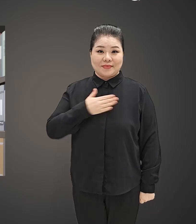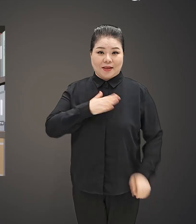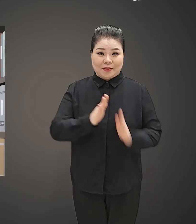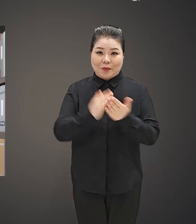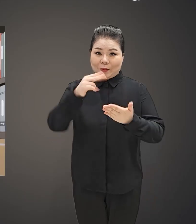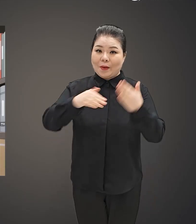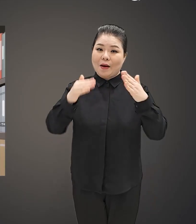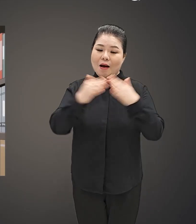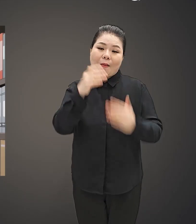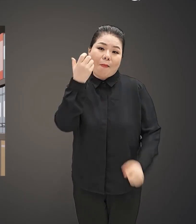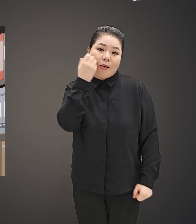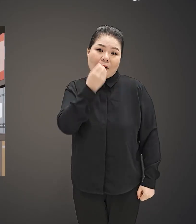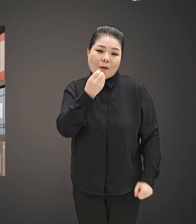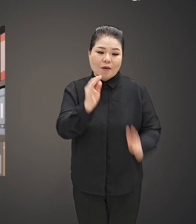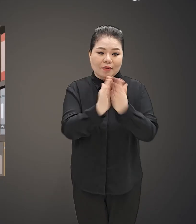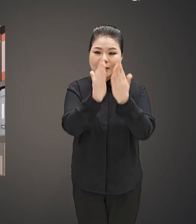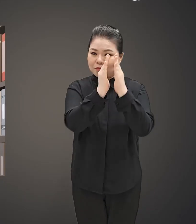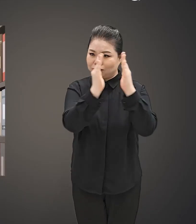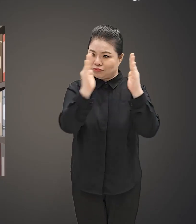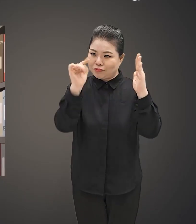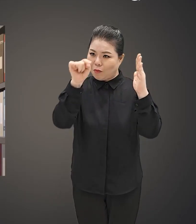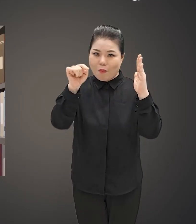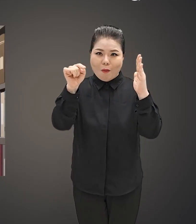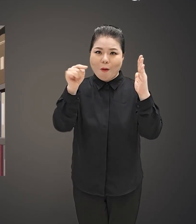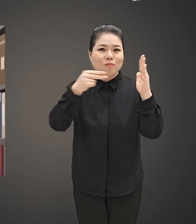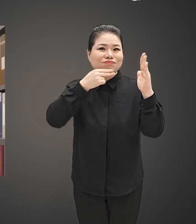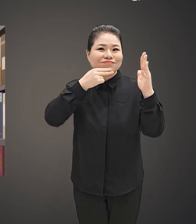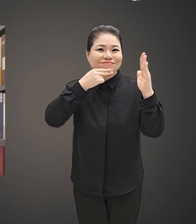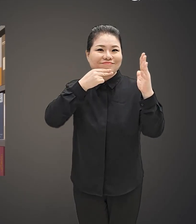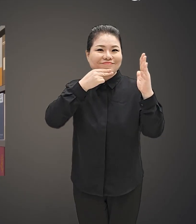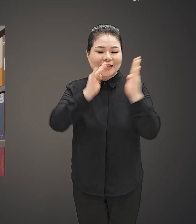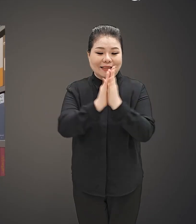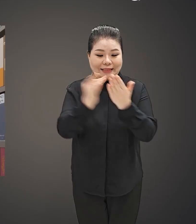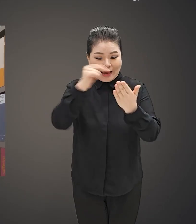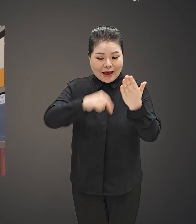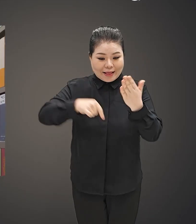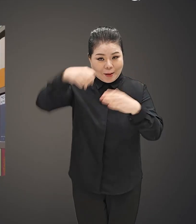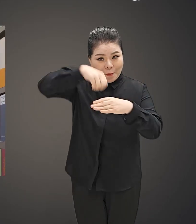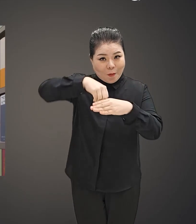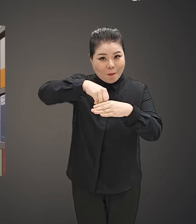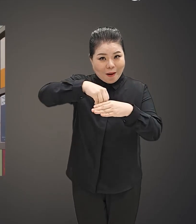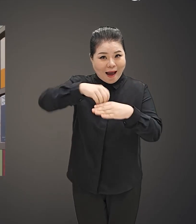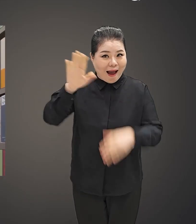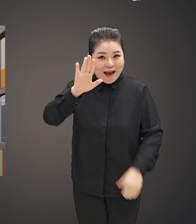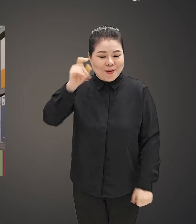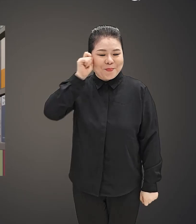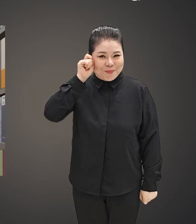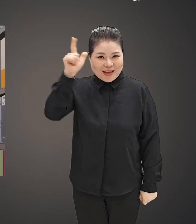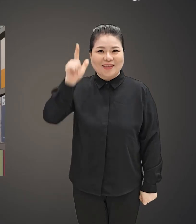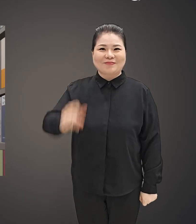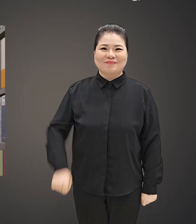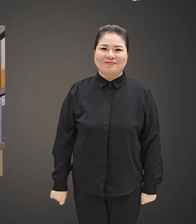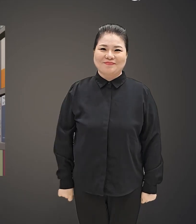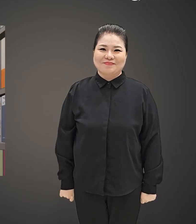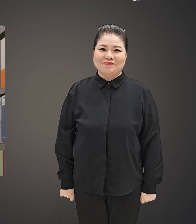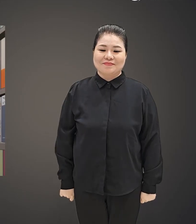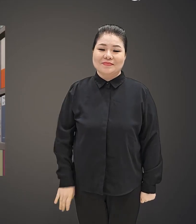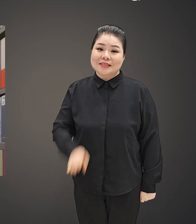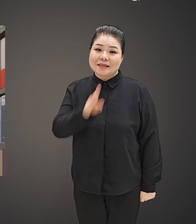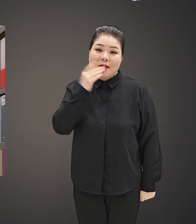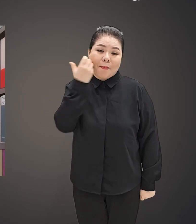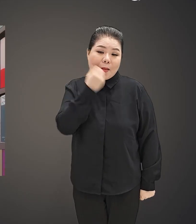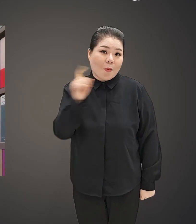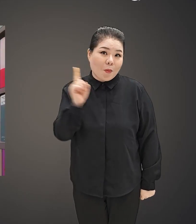나는 도서관 마법이 서가 위에 놓인 것도 아니오. 책 속에 깃든 것도 아님을 깨달았다.